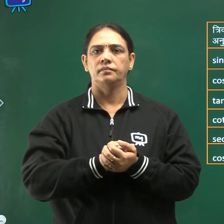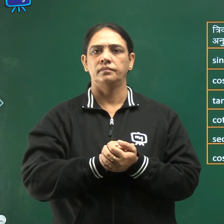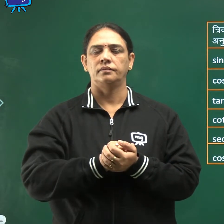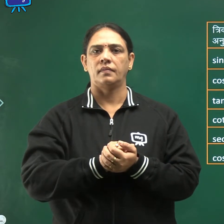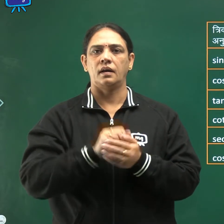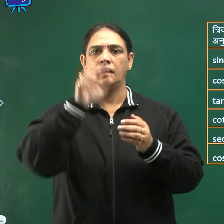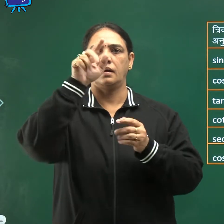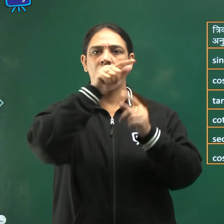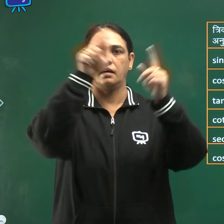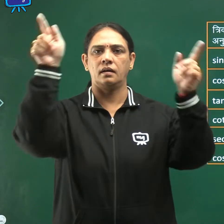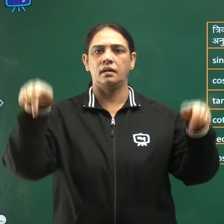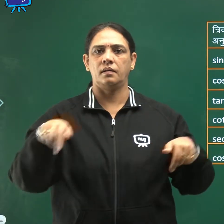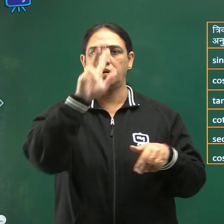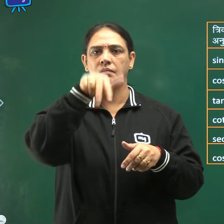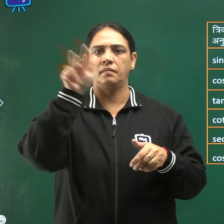सारणी में